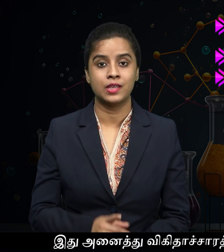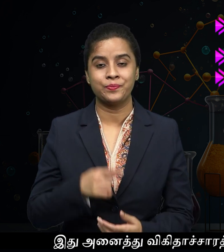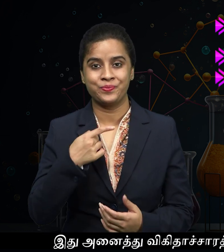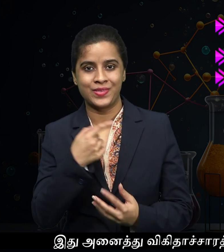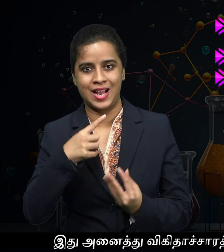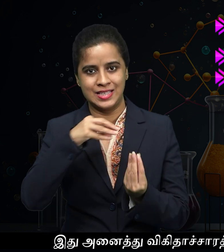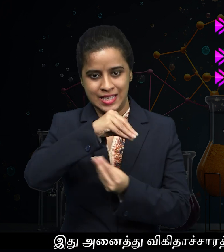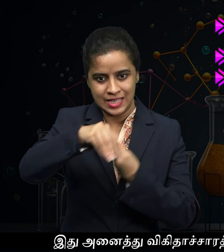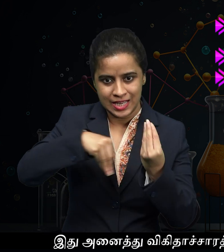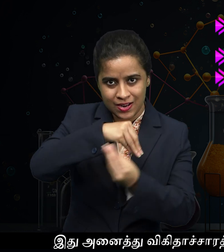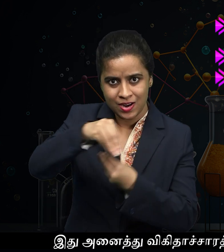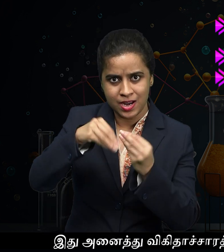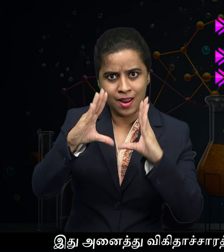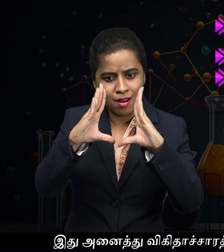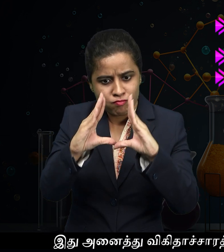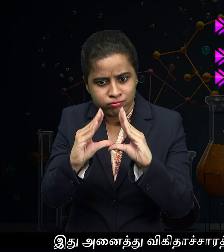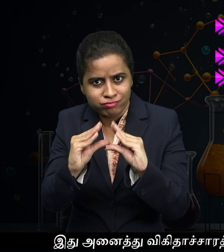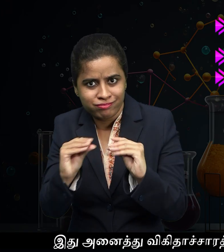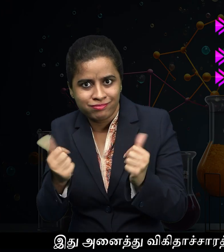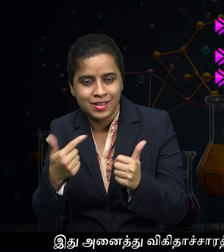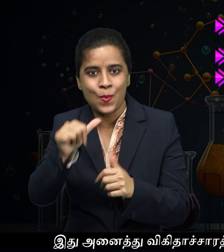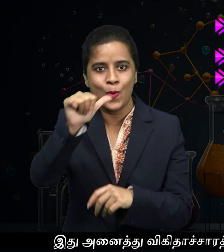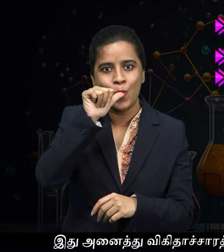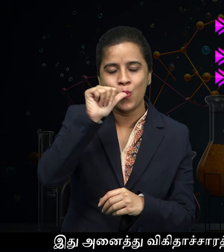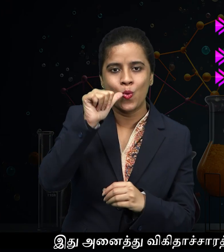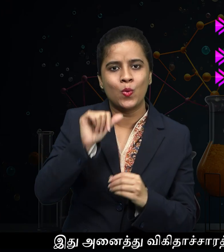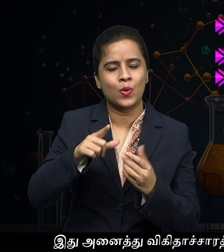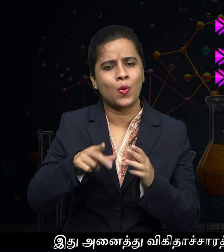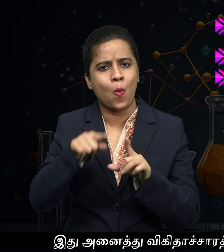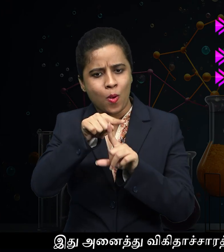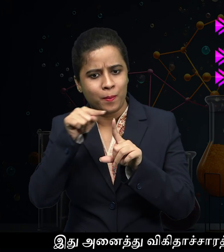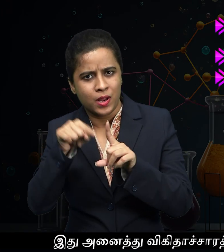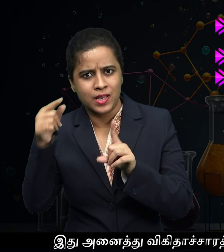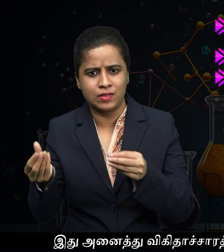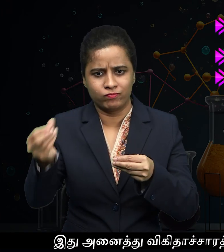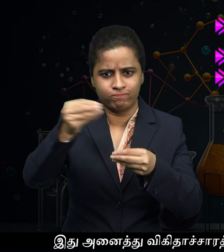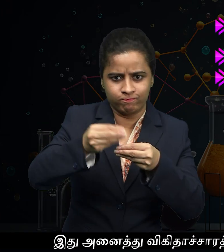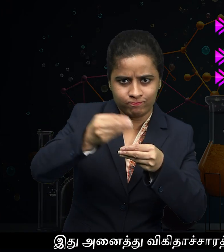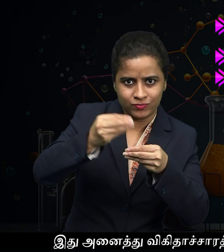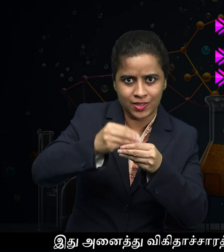இது அனைத்து விகிதாச்சாரத்திலும் தண்ணீருடன் கலக்கப்படுகிறது.